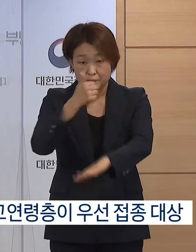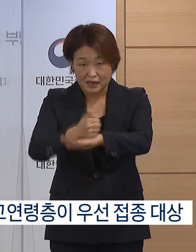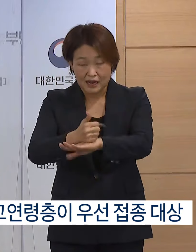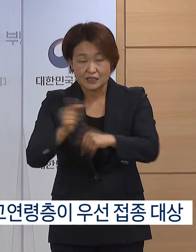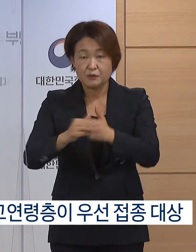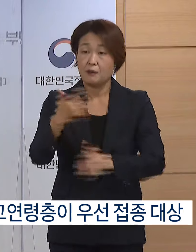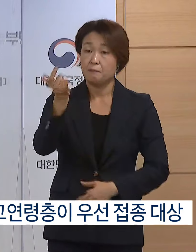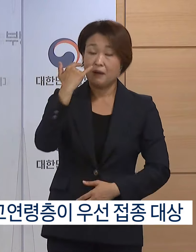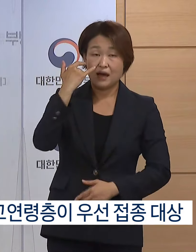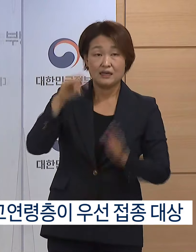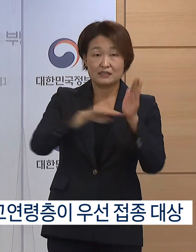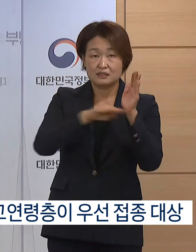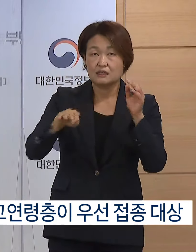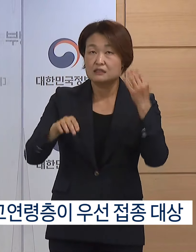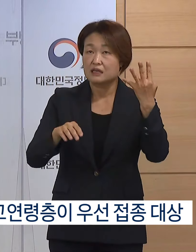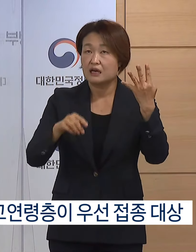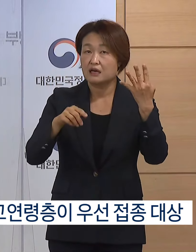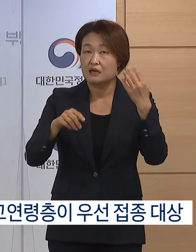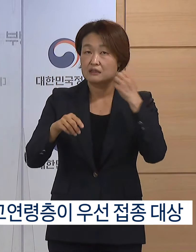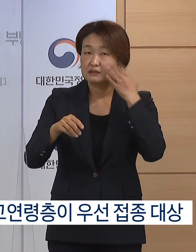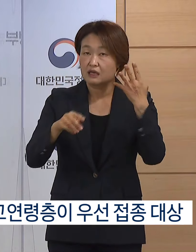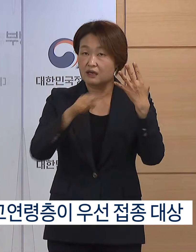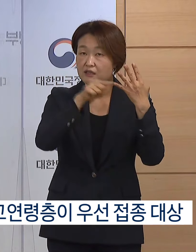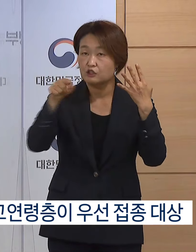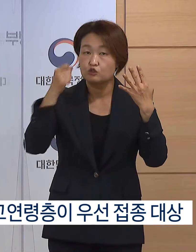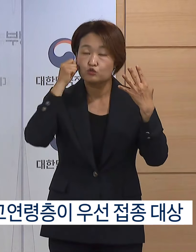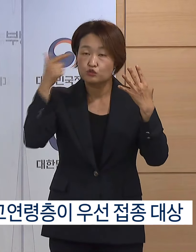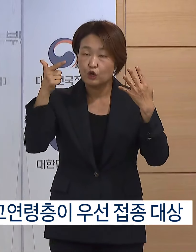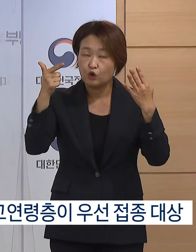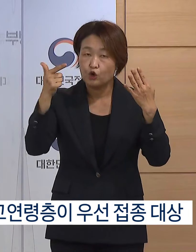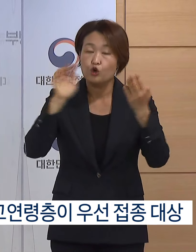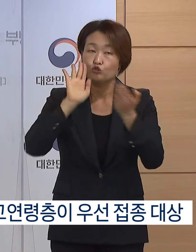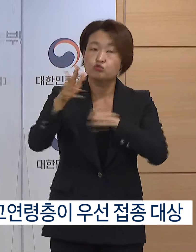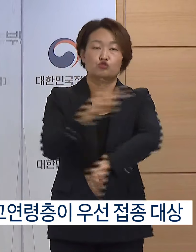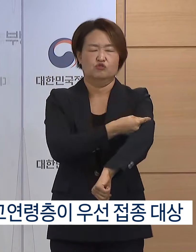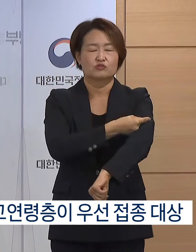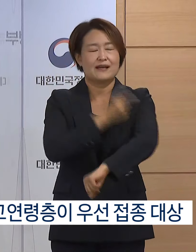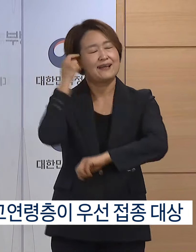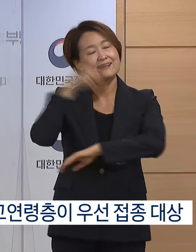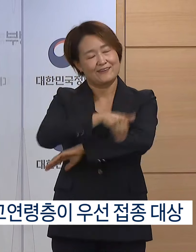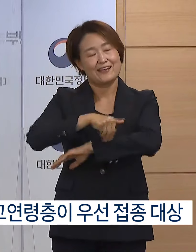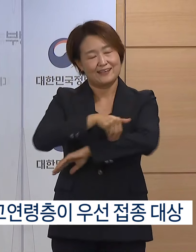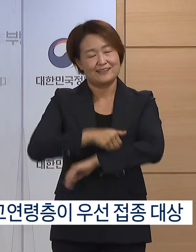확진일 기준 4에서 6개월 이후로 기준을 정할 예정입니다.